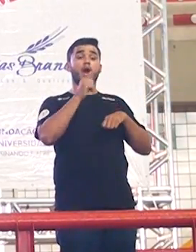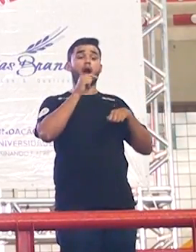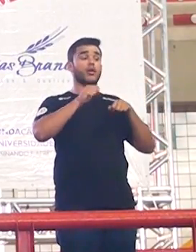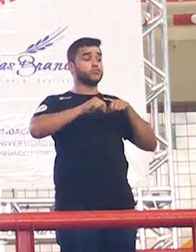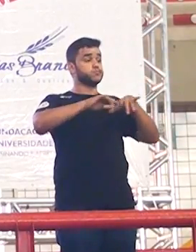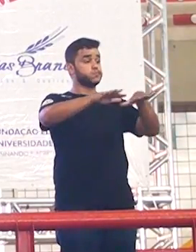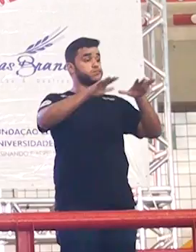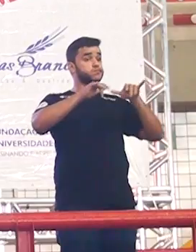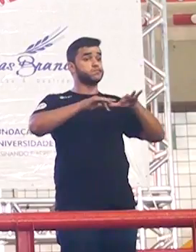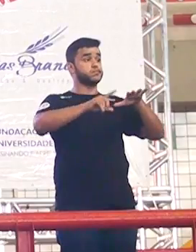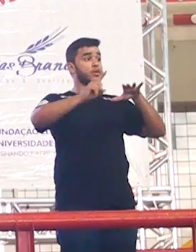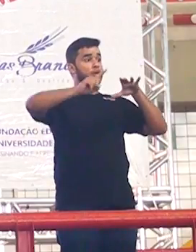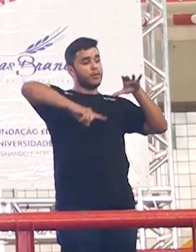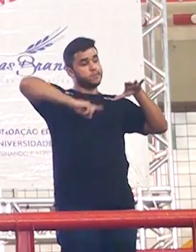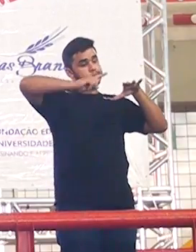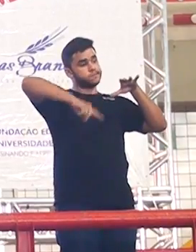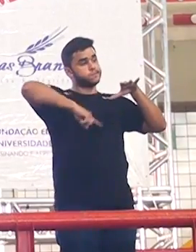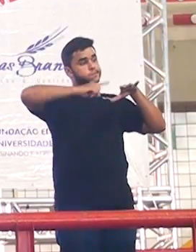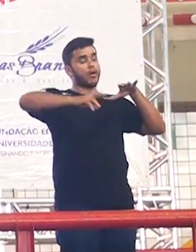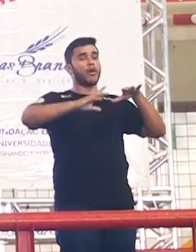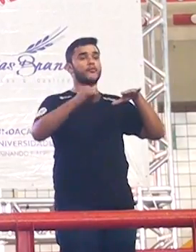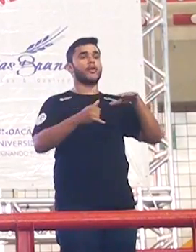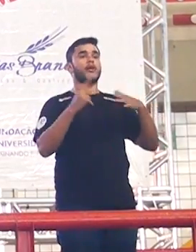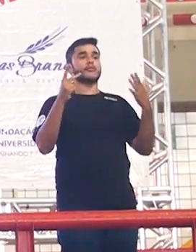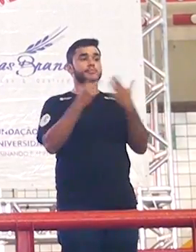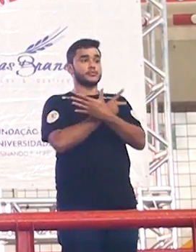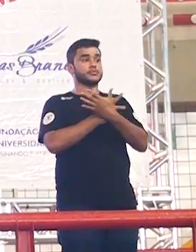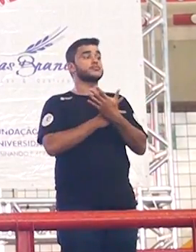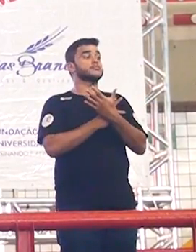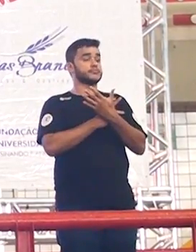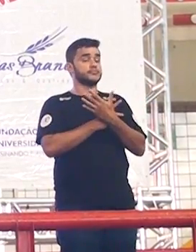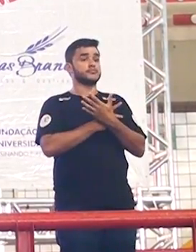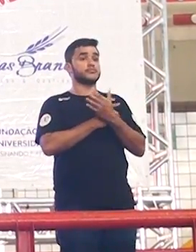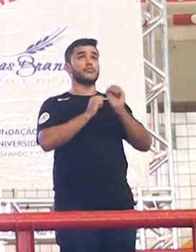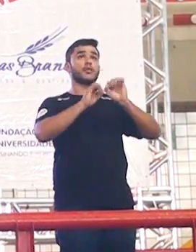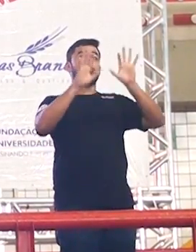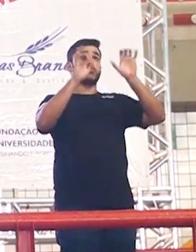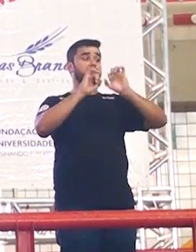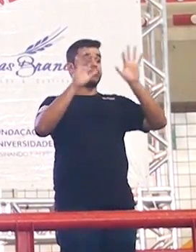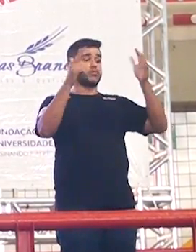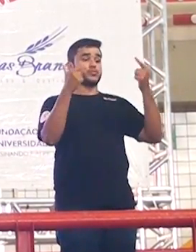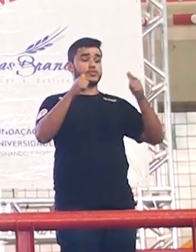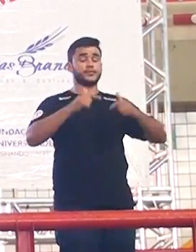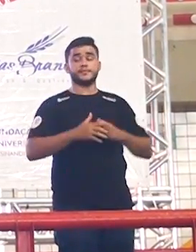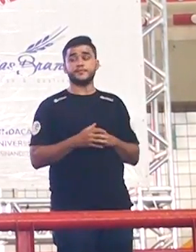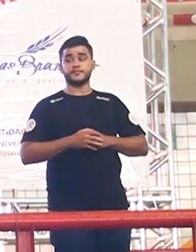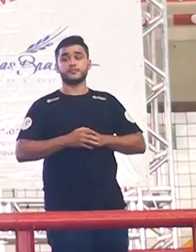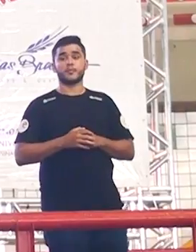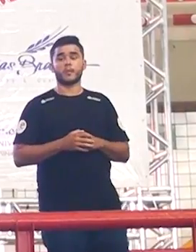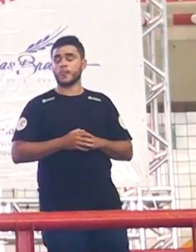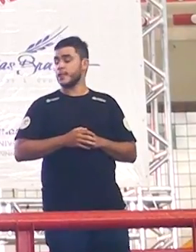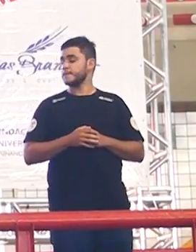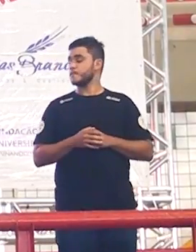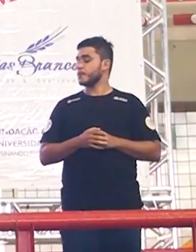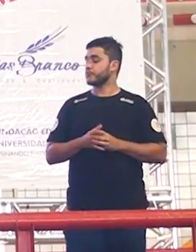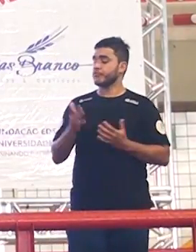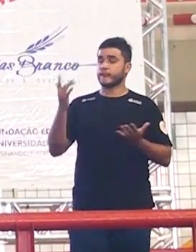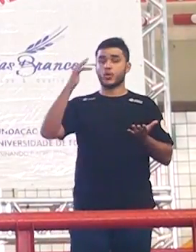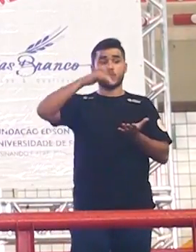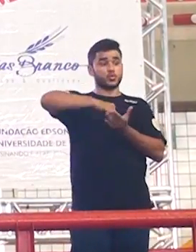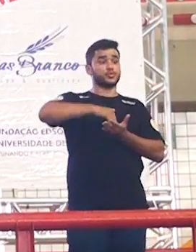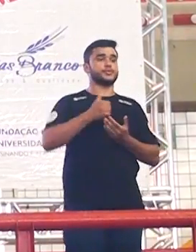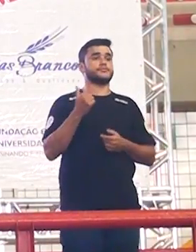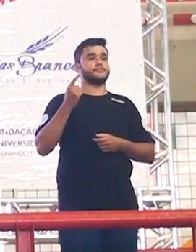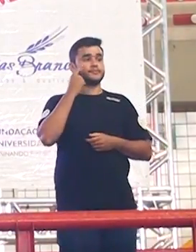não há liberação de gás de efeito estufa. Última questão. Portanto, 9, B de